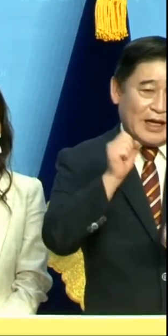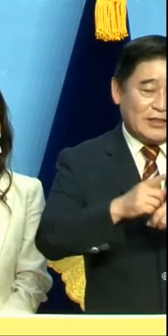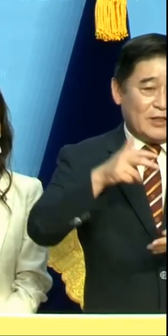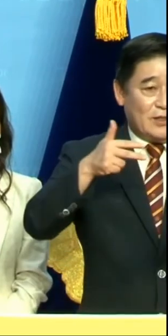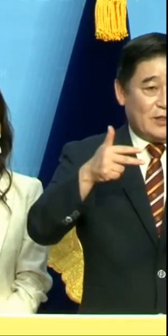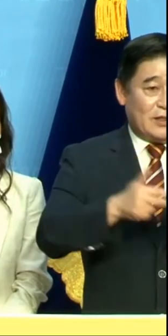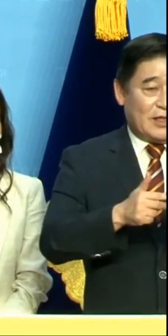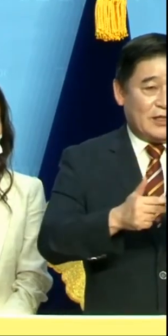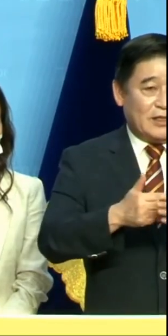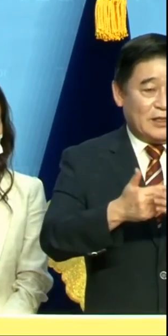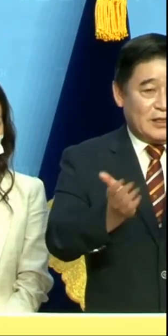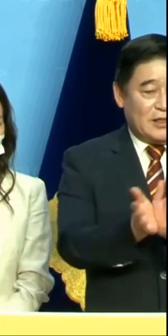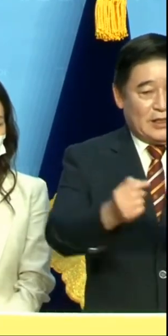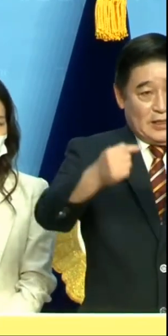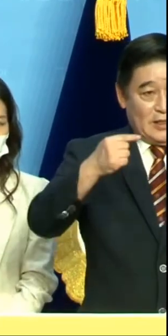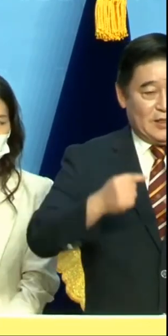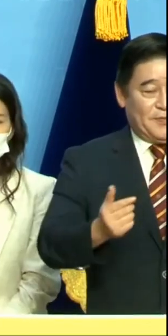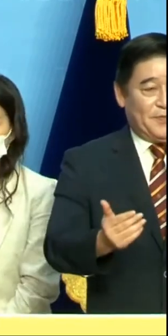이사입니다